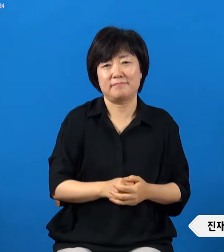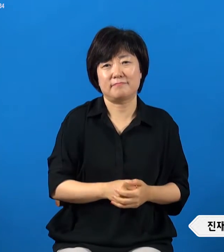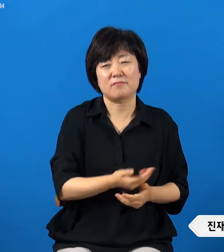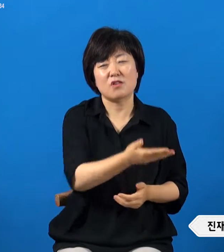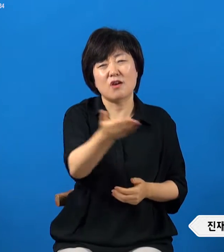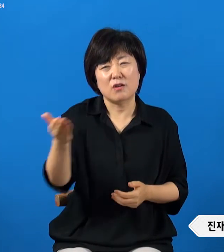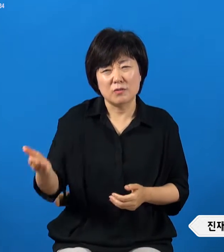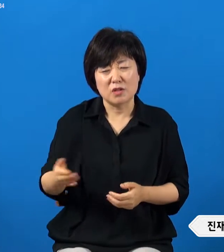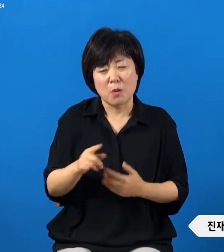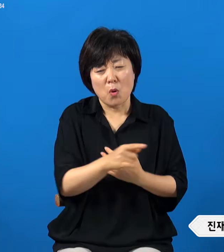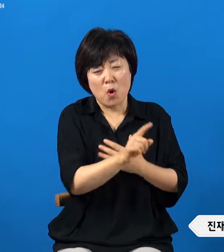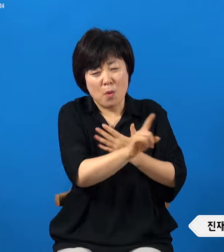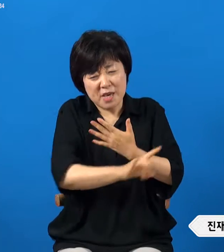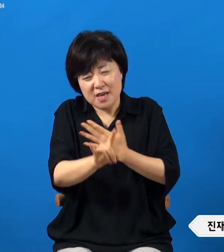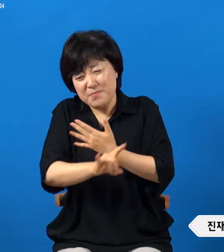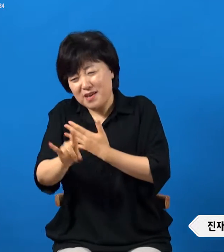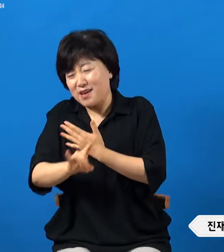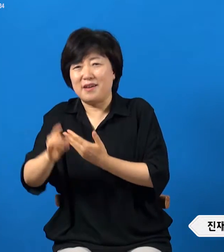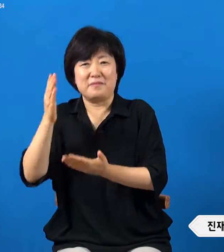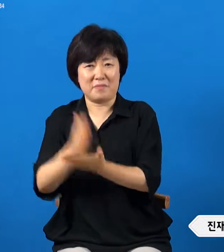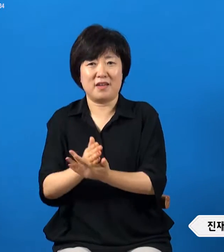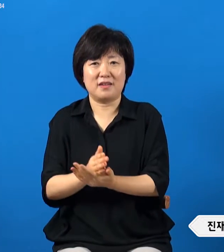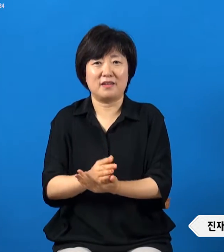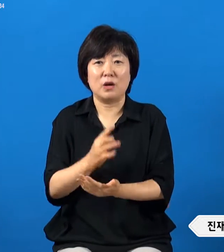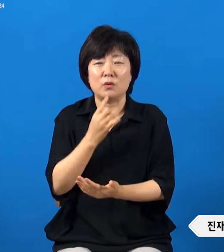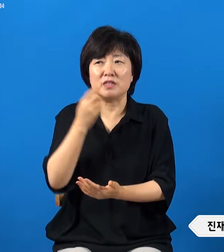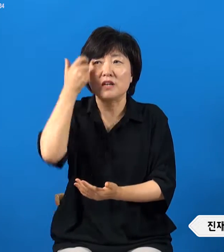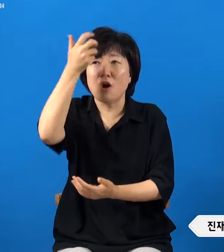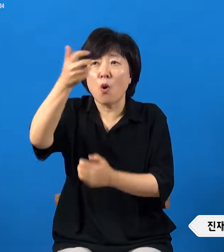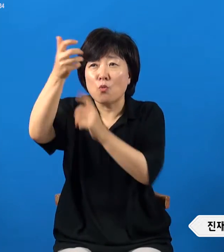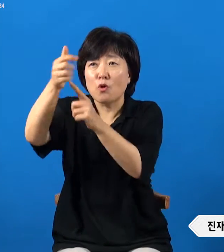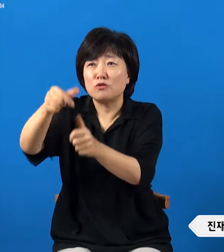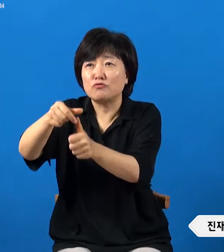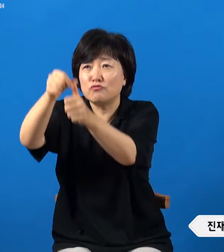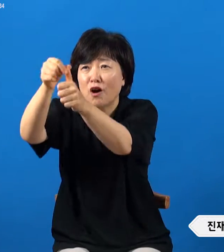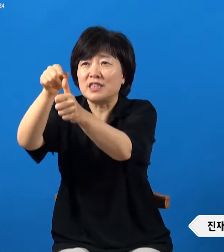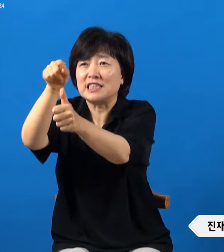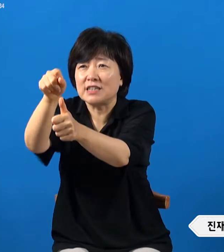과연 어떤 마음으로 다가가고 있는가?